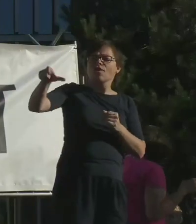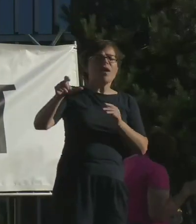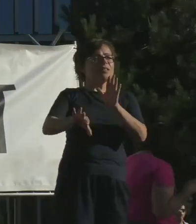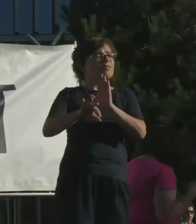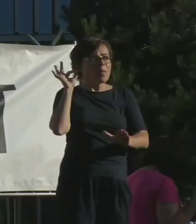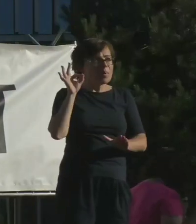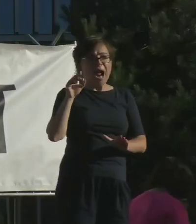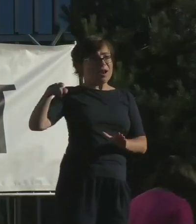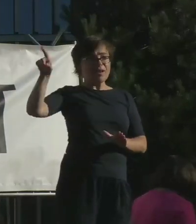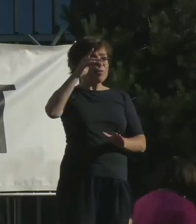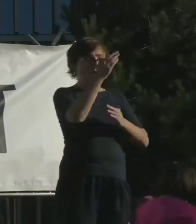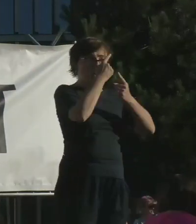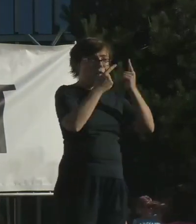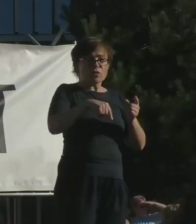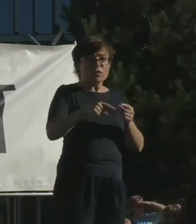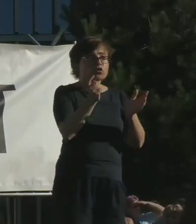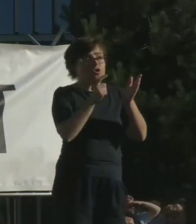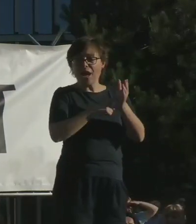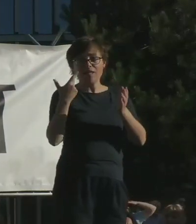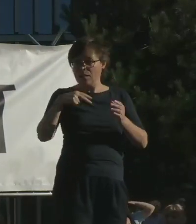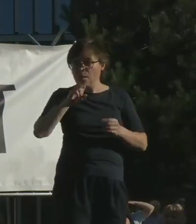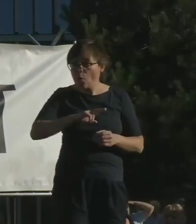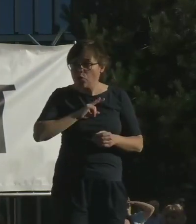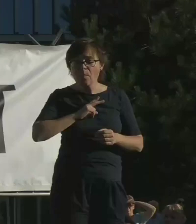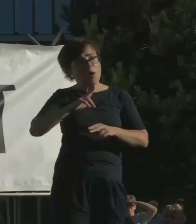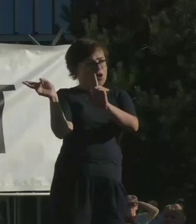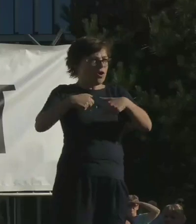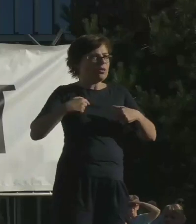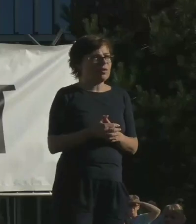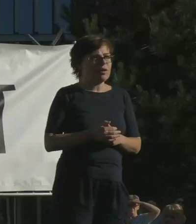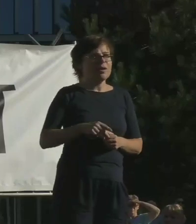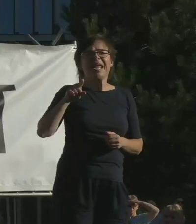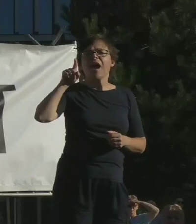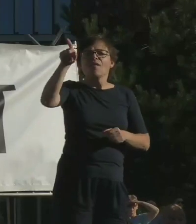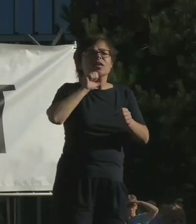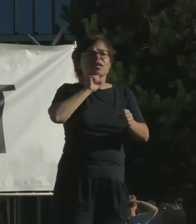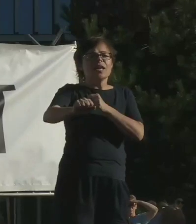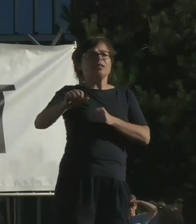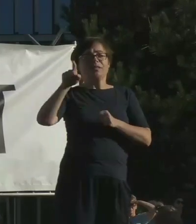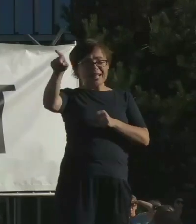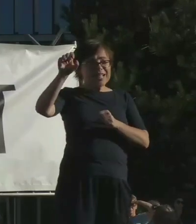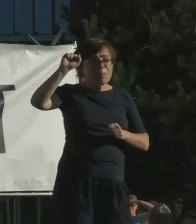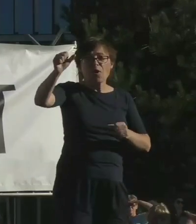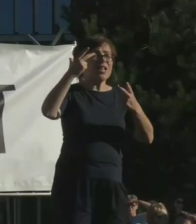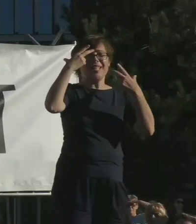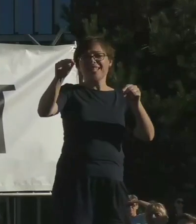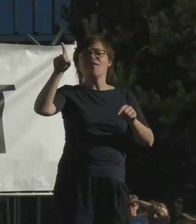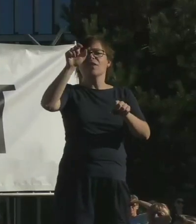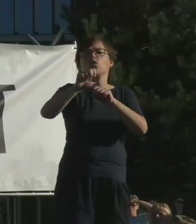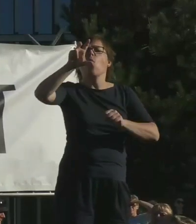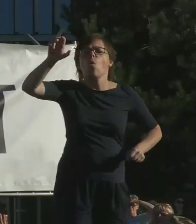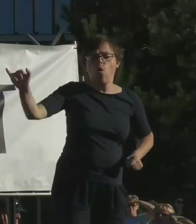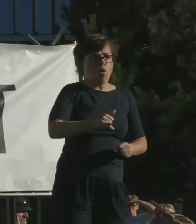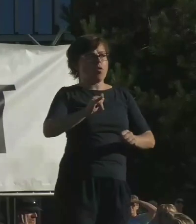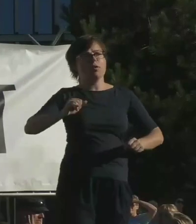nie podobają. To jest demokratyczny zdon? Wy jesteście chuje, a nie demokraci. Wypierdalać!